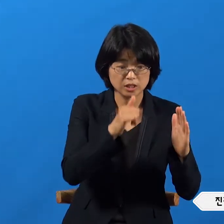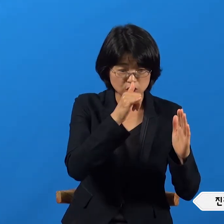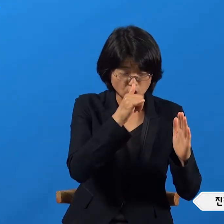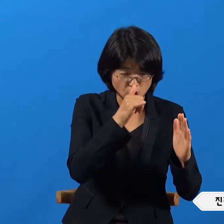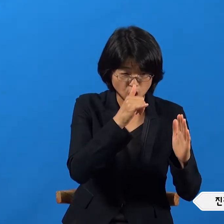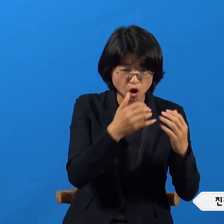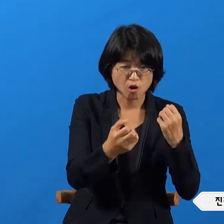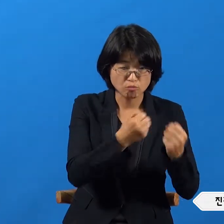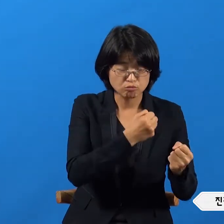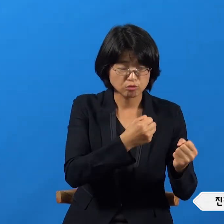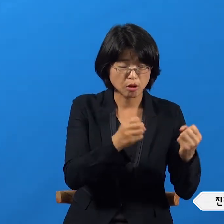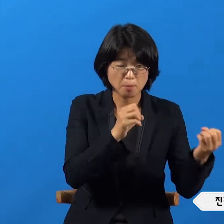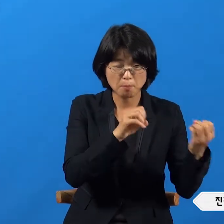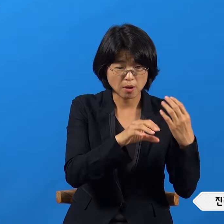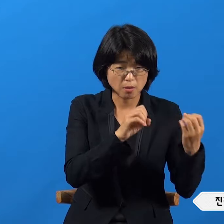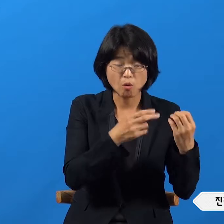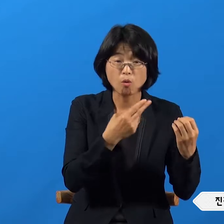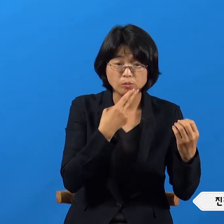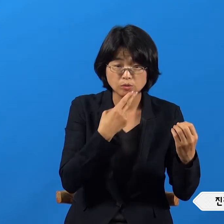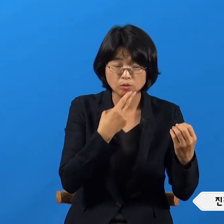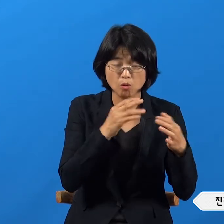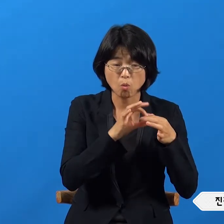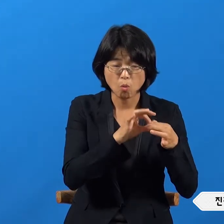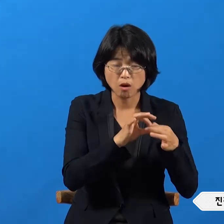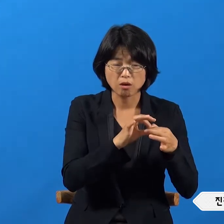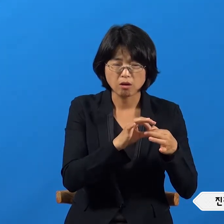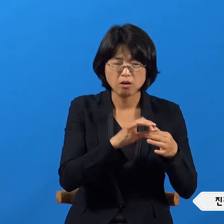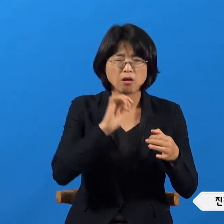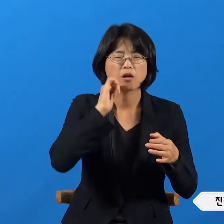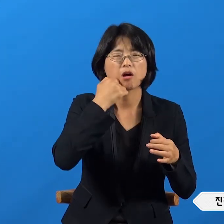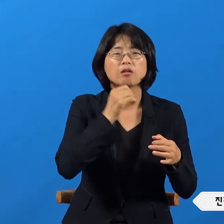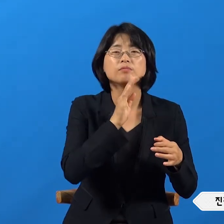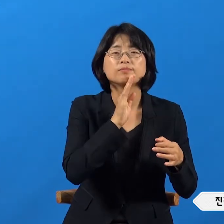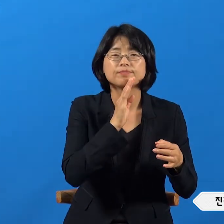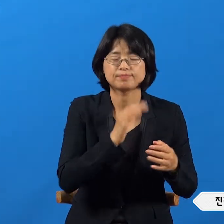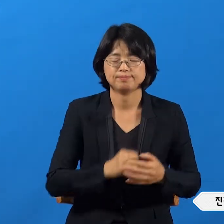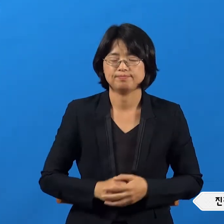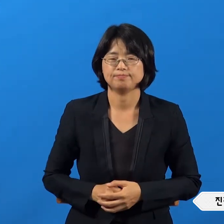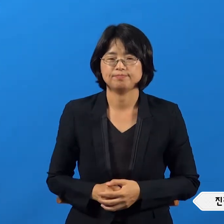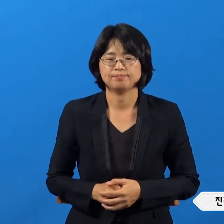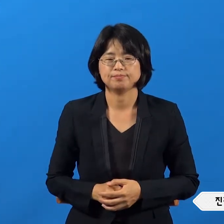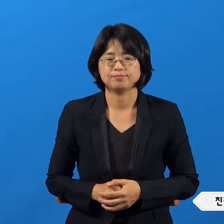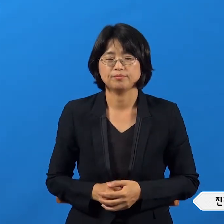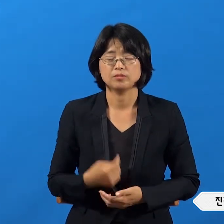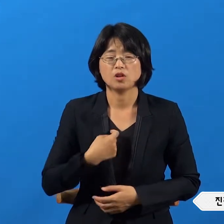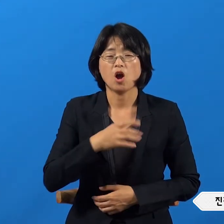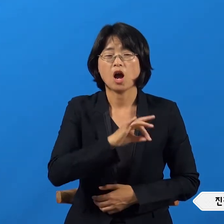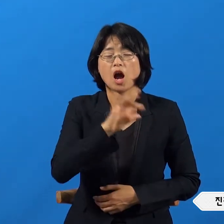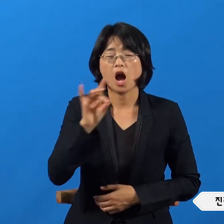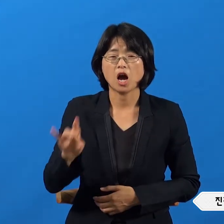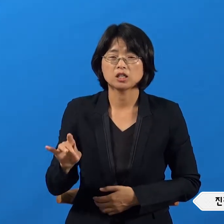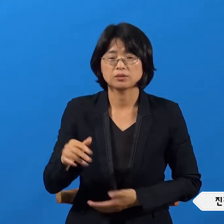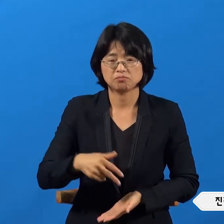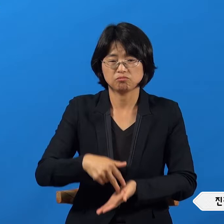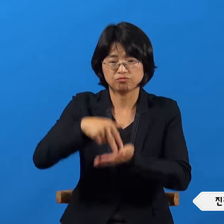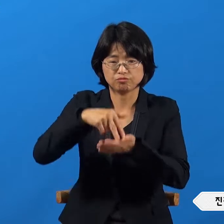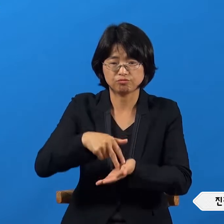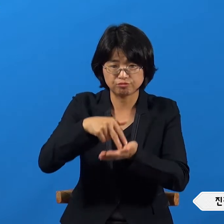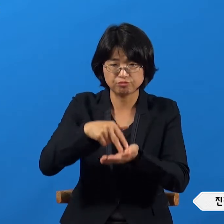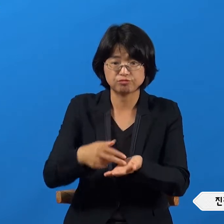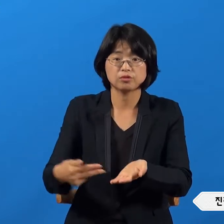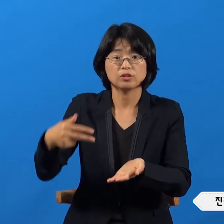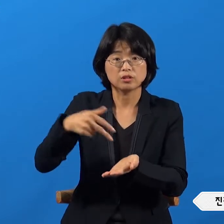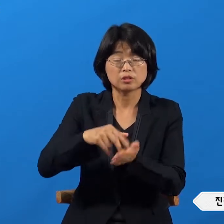참 힘들지 않습니까? 저는 가끔 엘리베이터를 타면 어떨 때는 인사할 때도 있지만 어떨